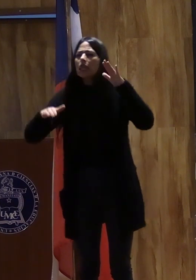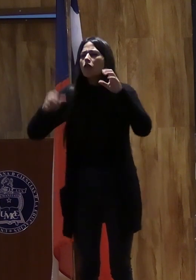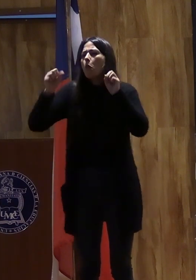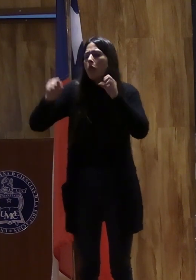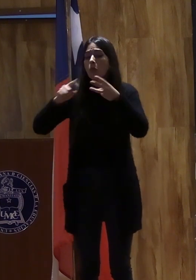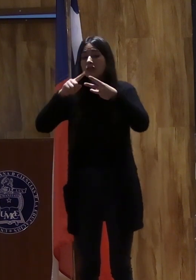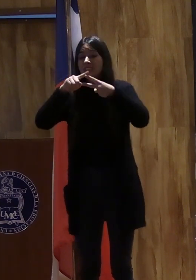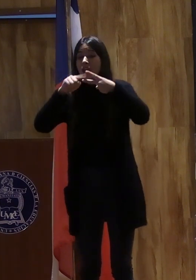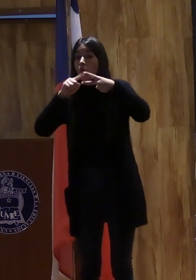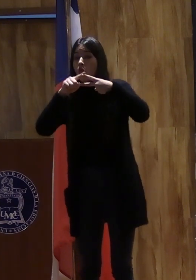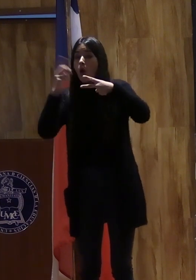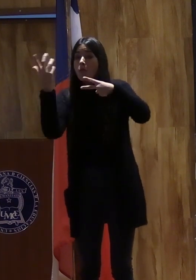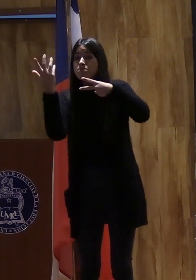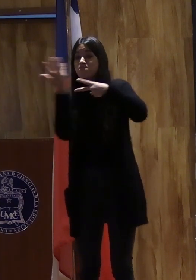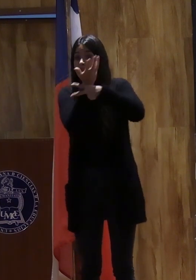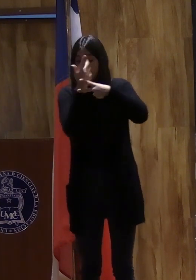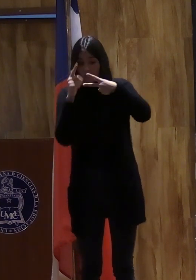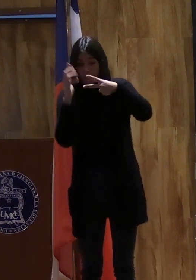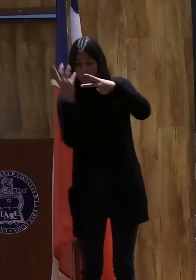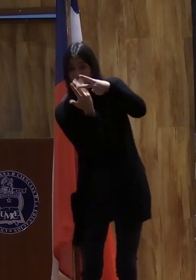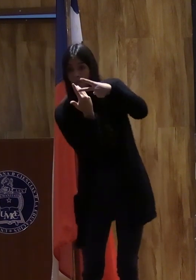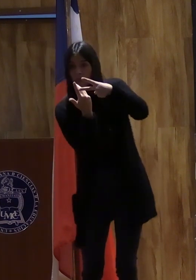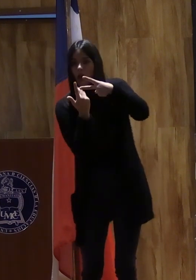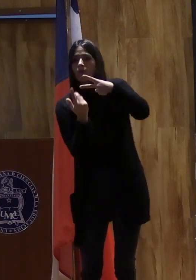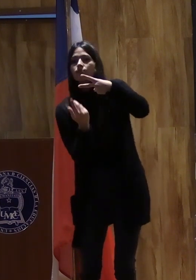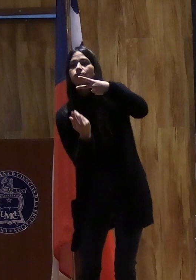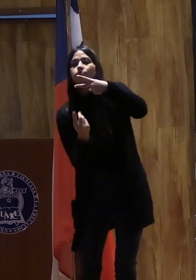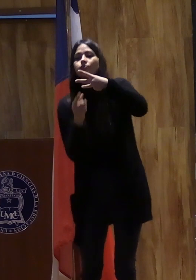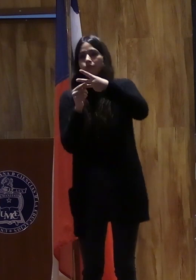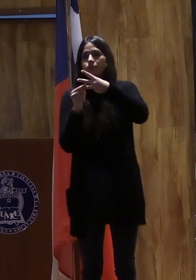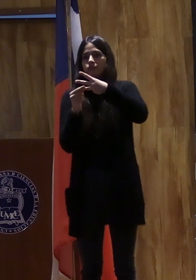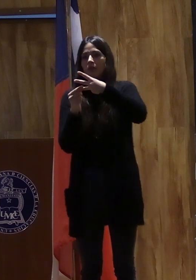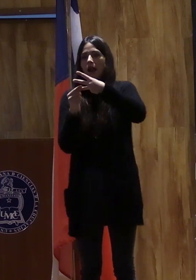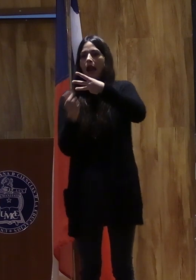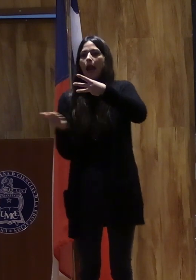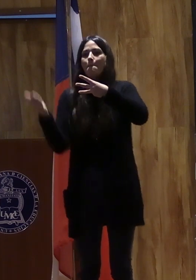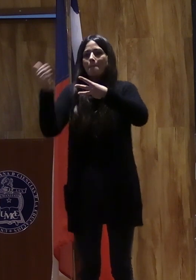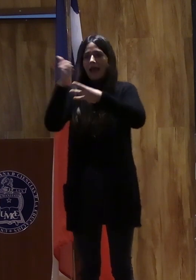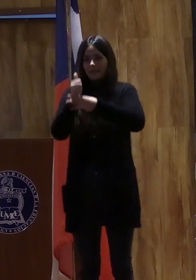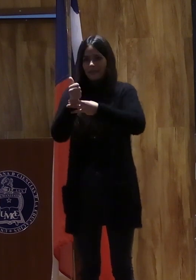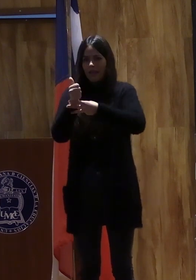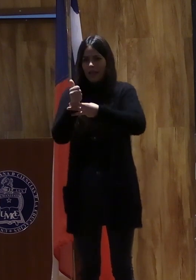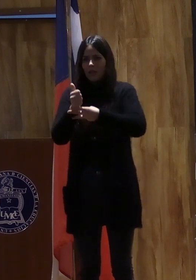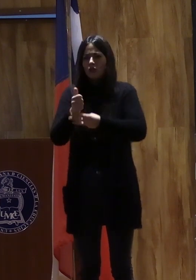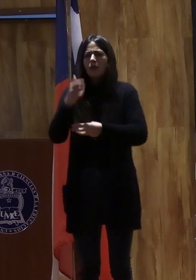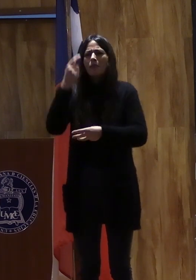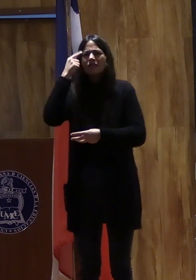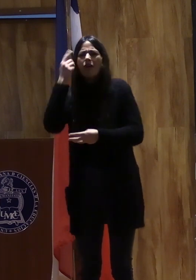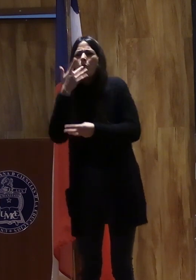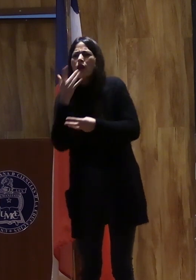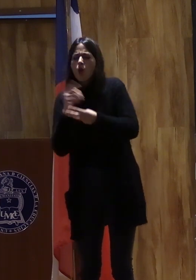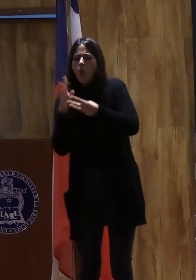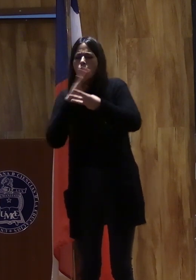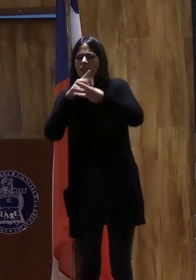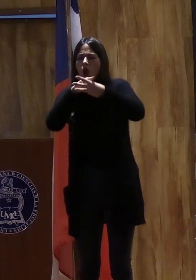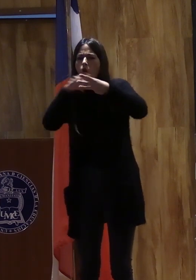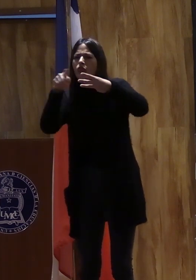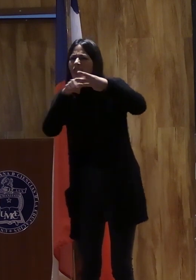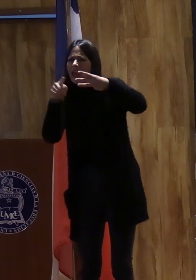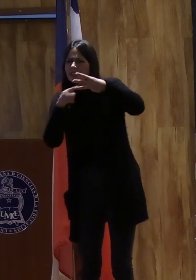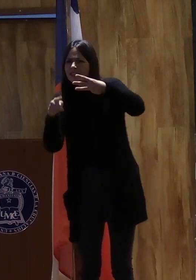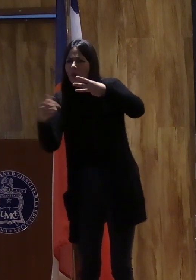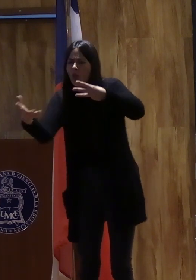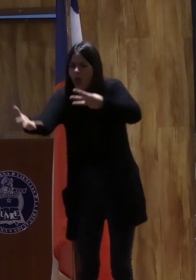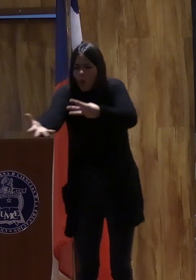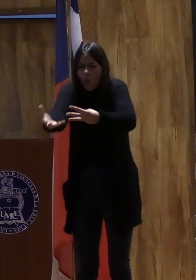2. Entonces alguien decía, bueno, ¿por qué no usamos los 3 cables para poder traer energía y podríamos